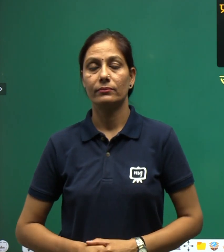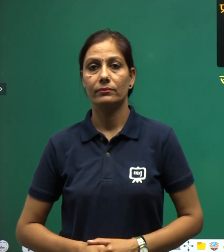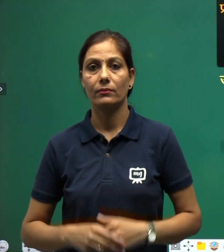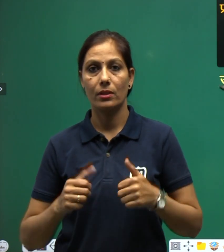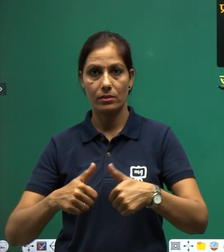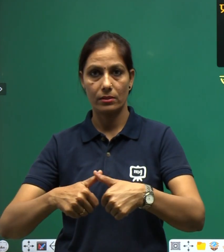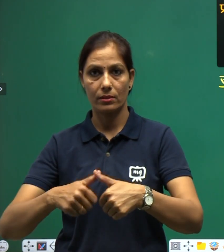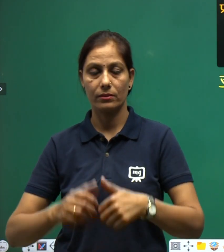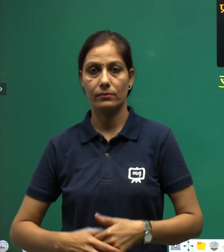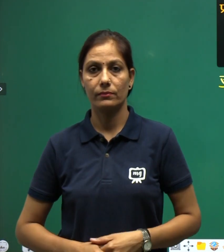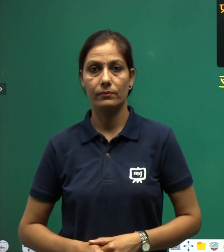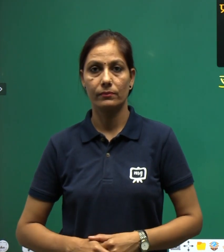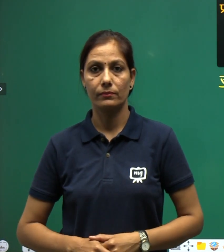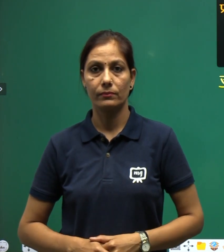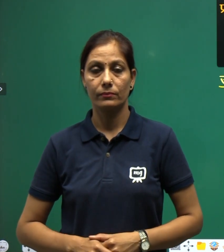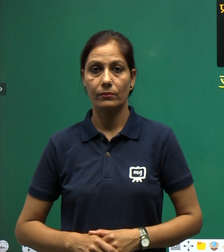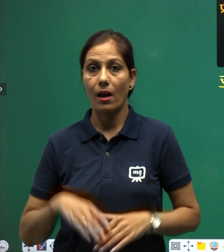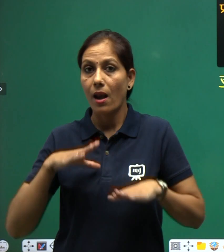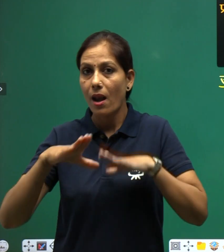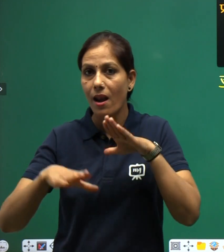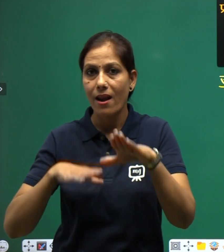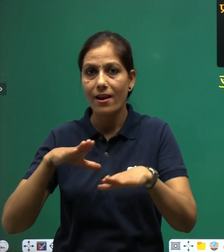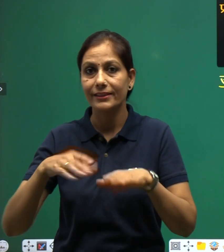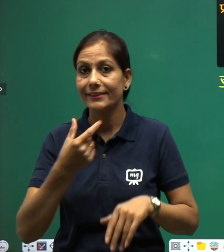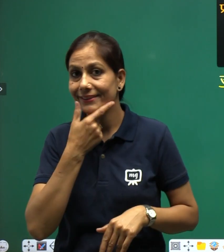उत्तर है चार्ली